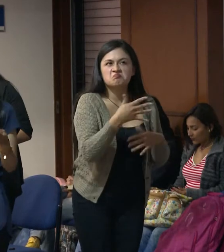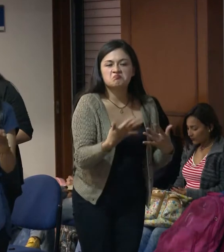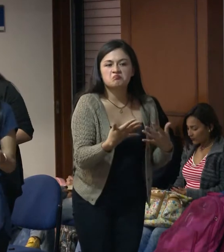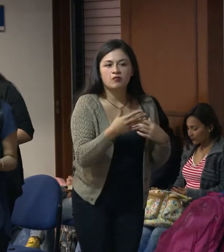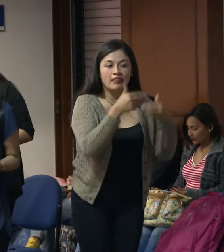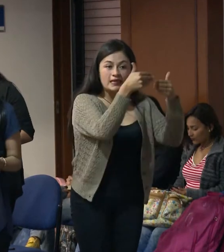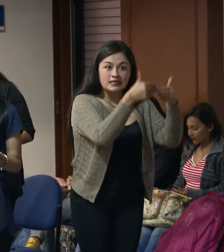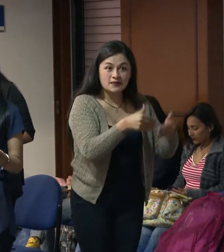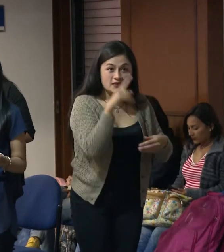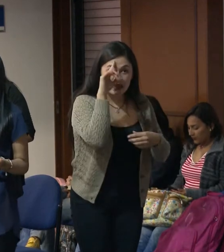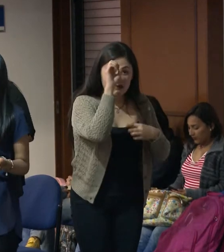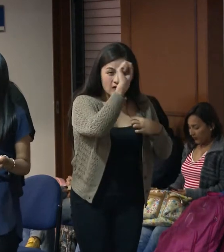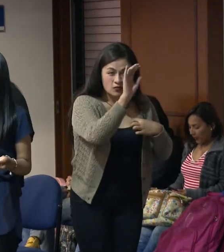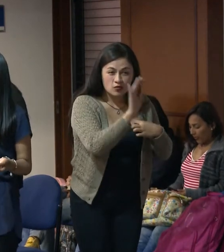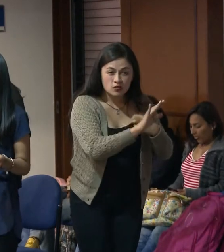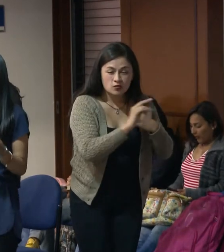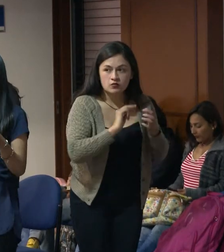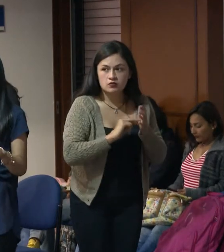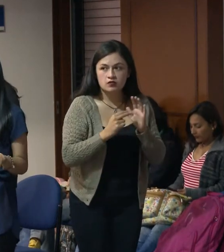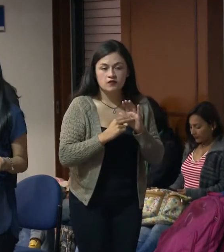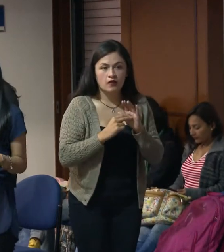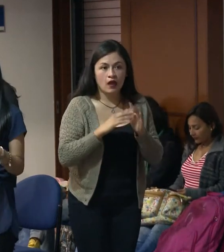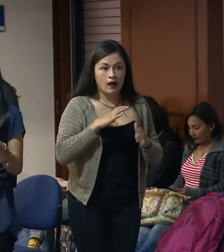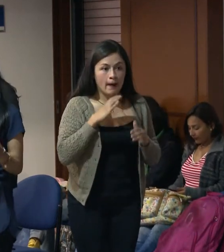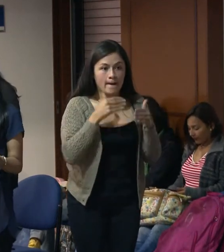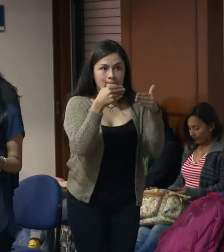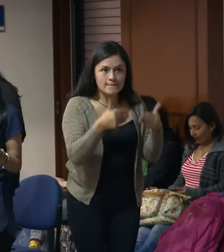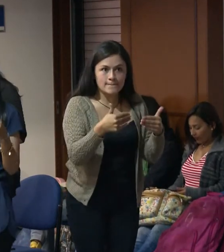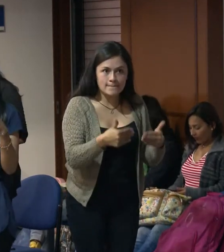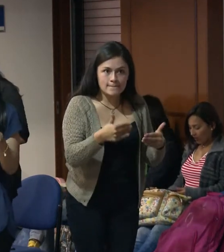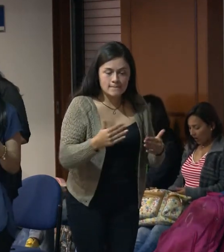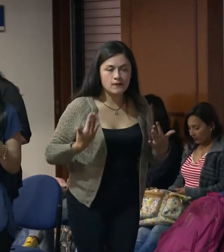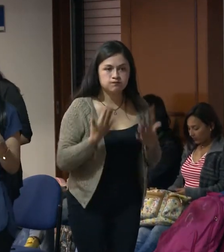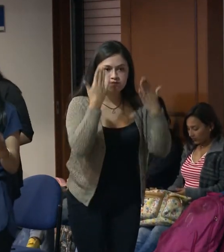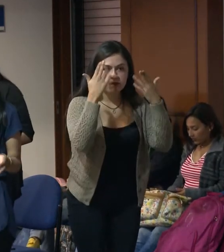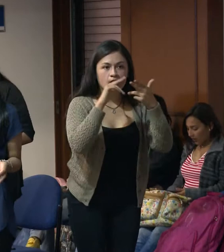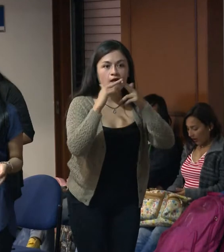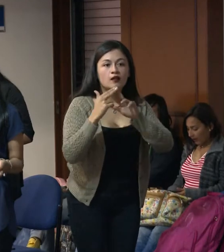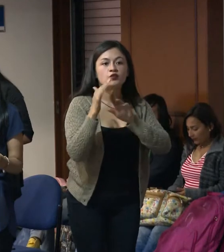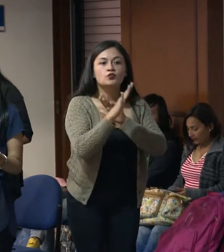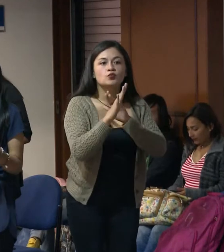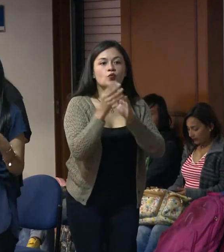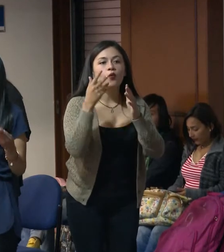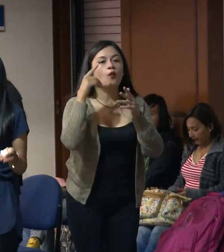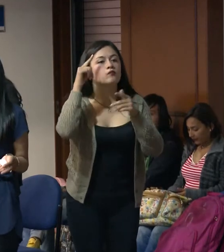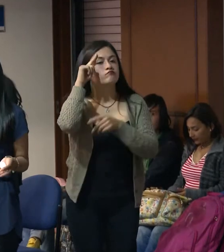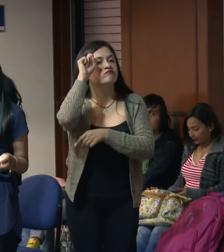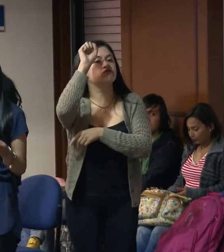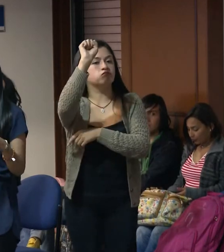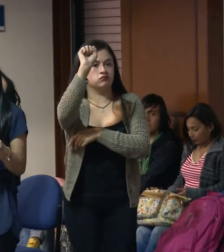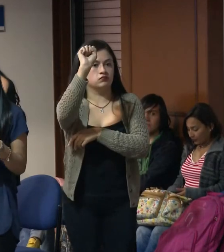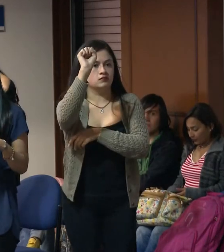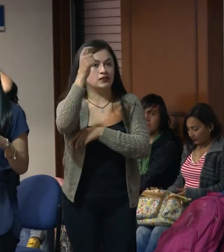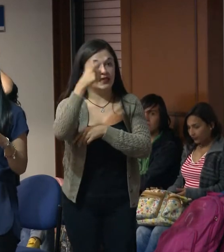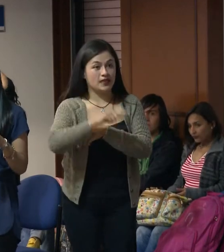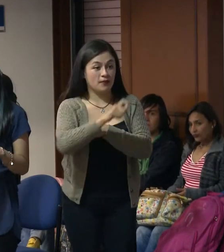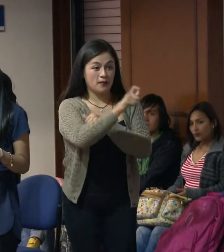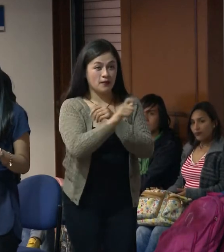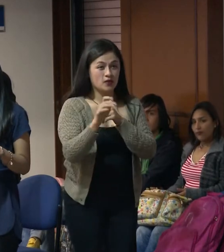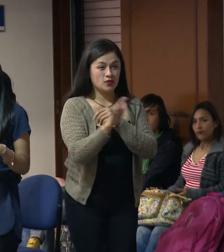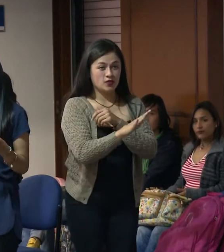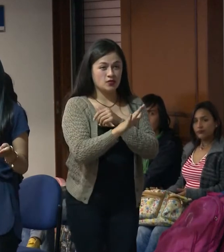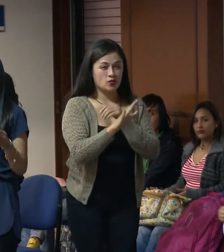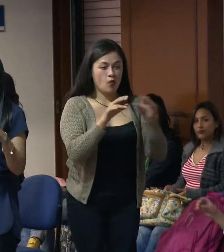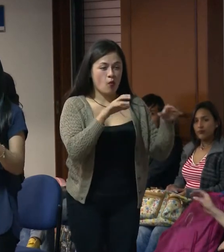que se caracteriza por las limitaciones significativas en el funcionamiento intelectual y la conducta